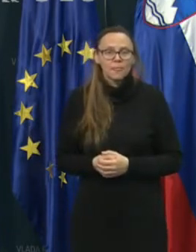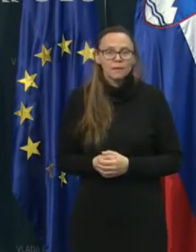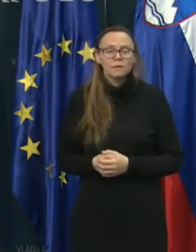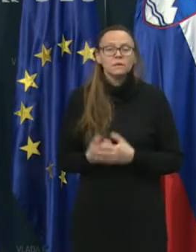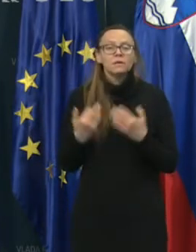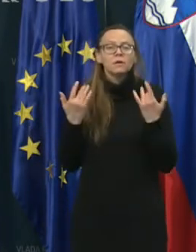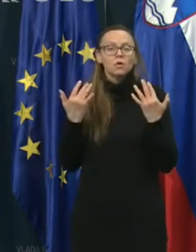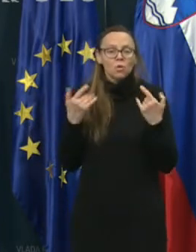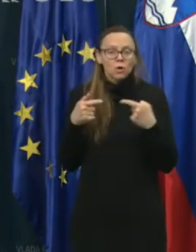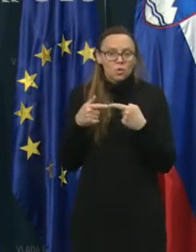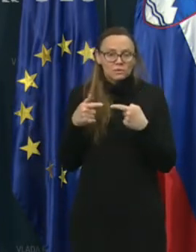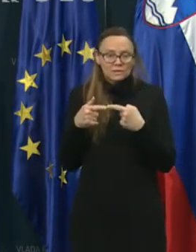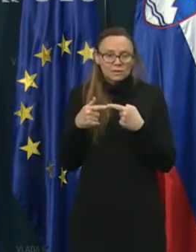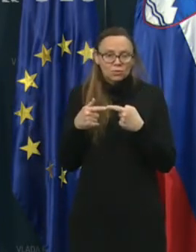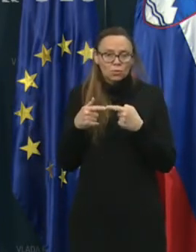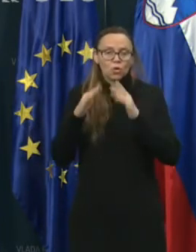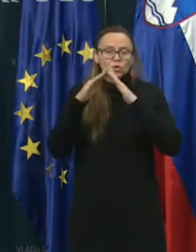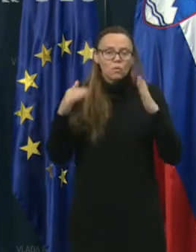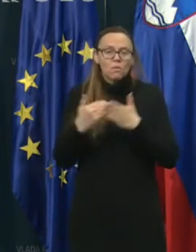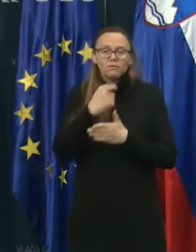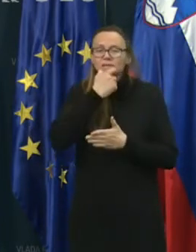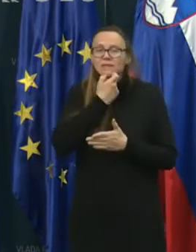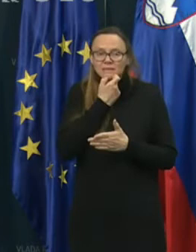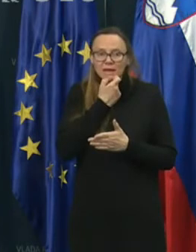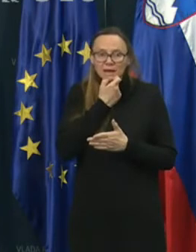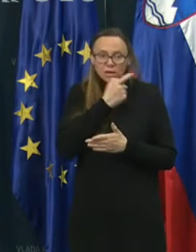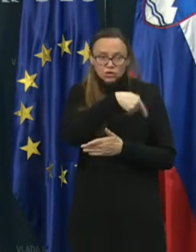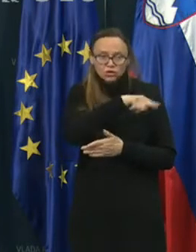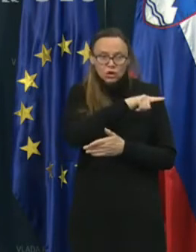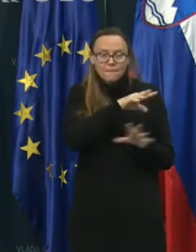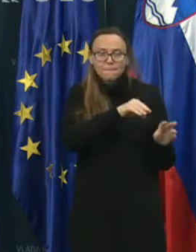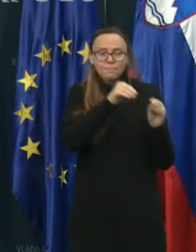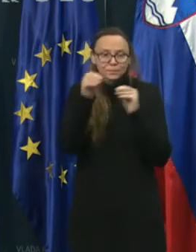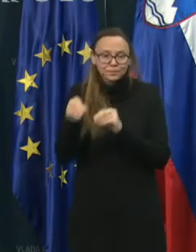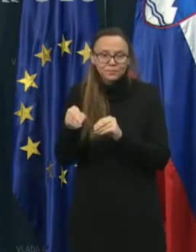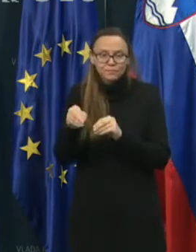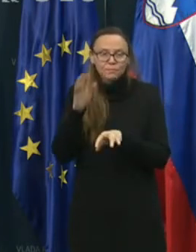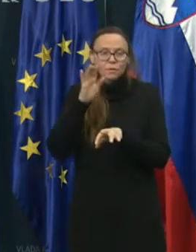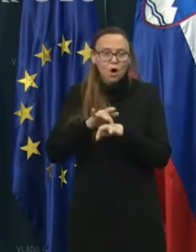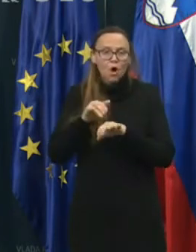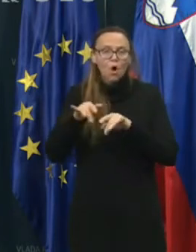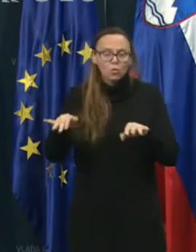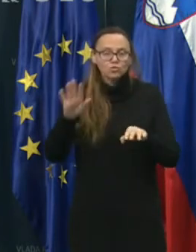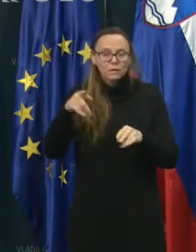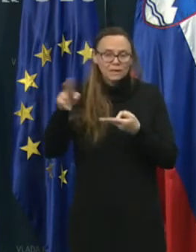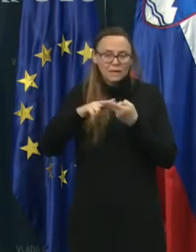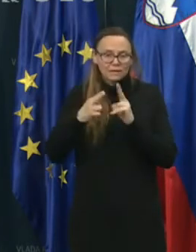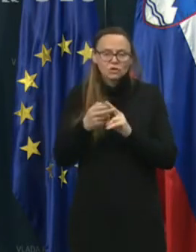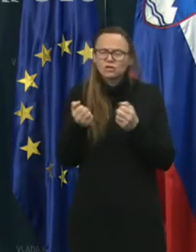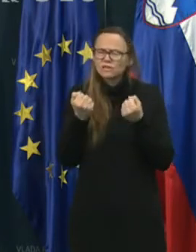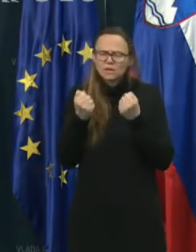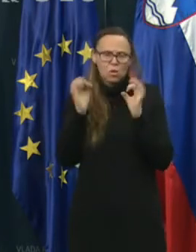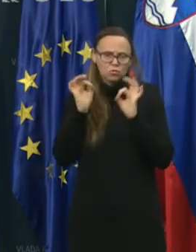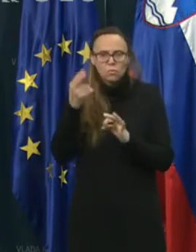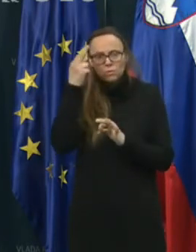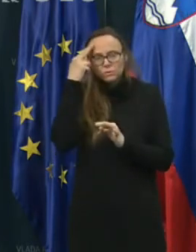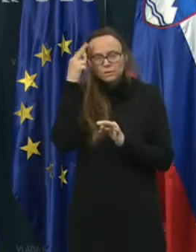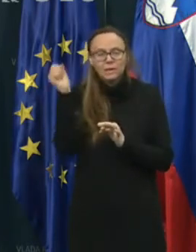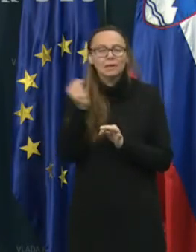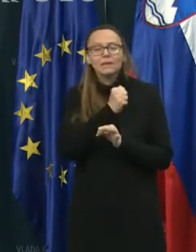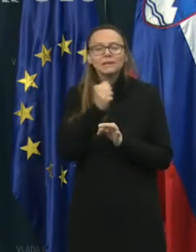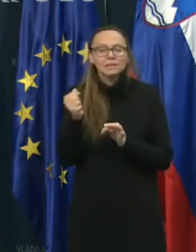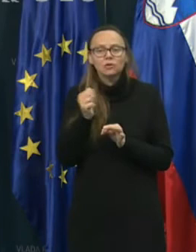Kolikor smo v stiku z domovi za starejše, se prenosa okužbe na ta način zelo dobro zavedajo. Zato